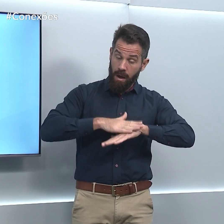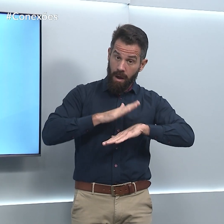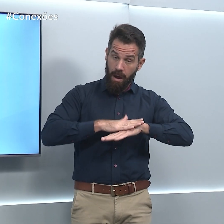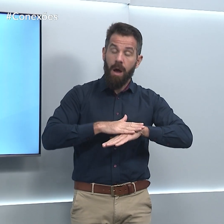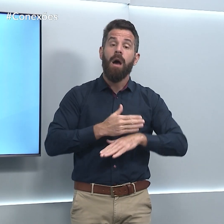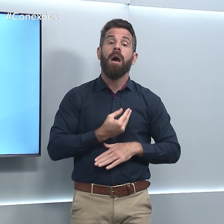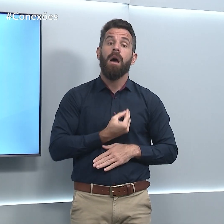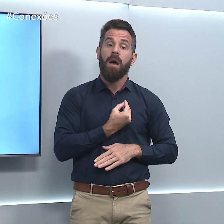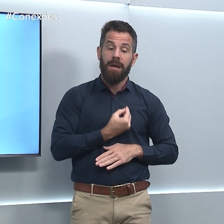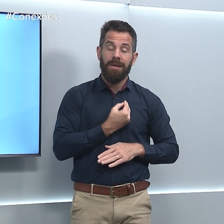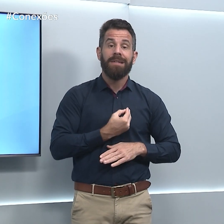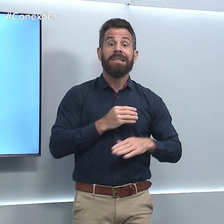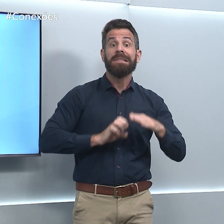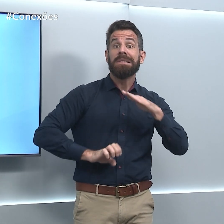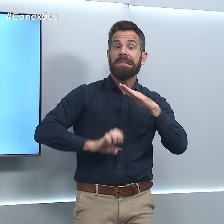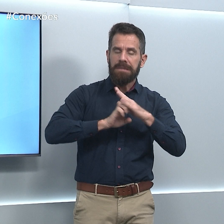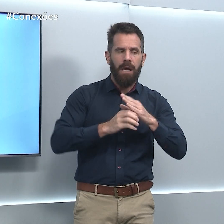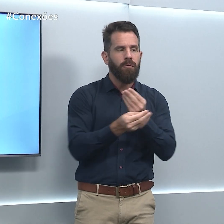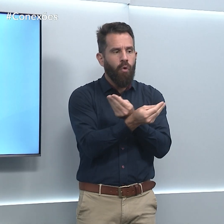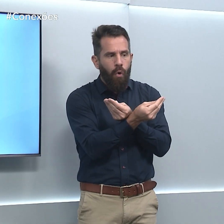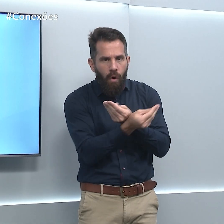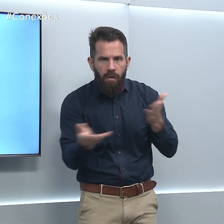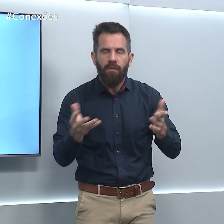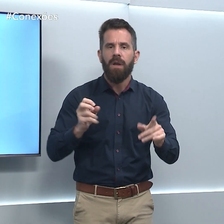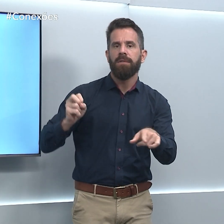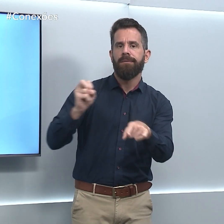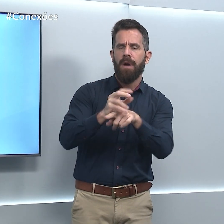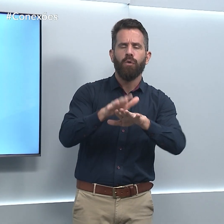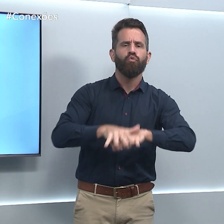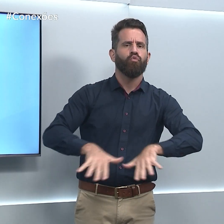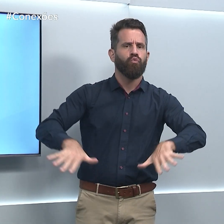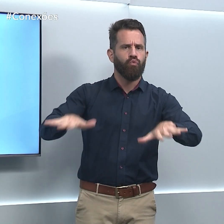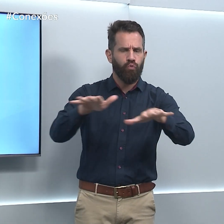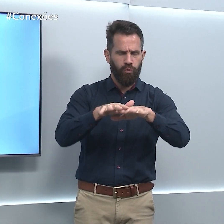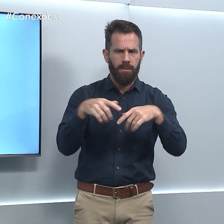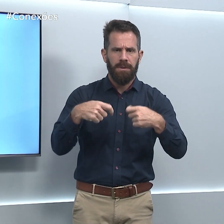existam vagas para todas as crianças.